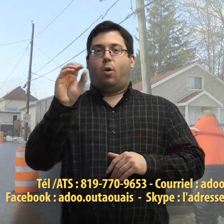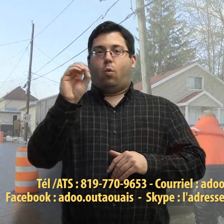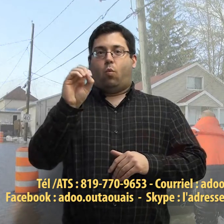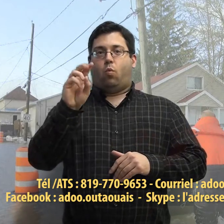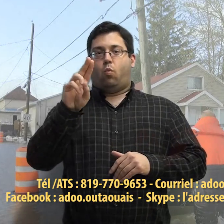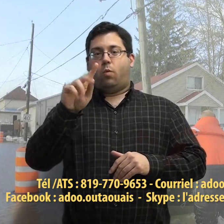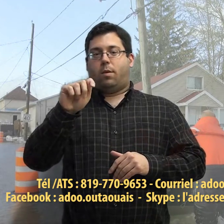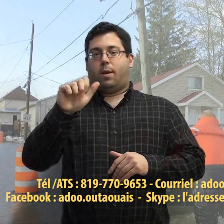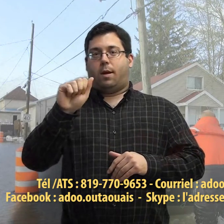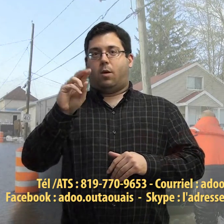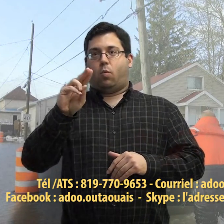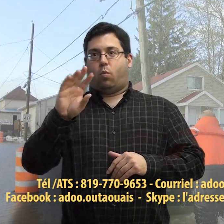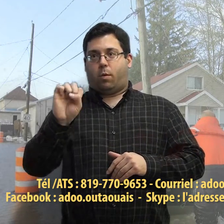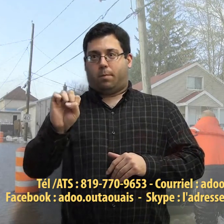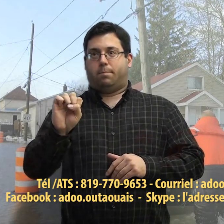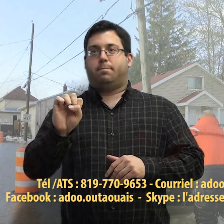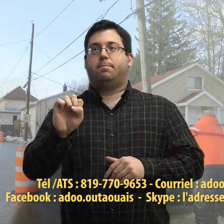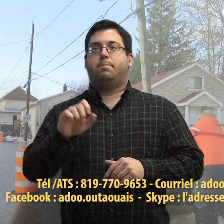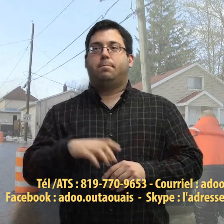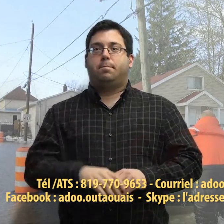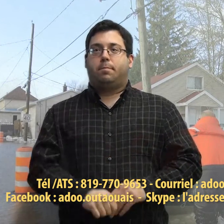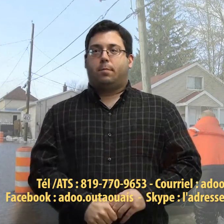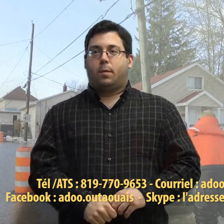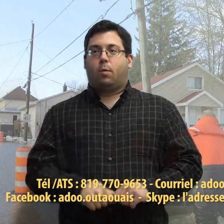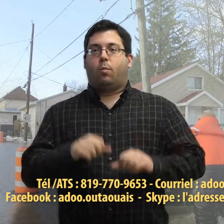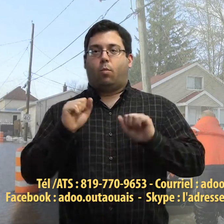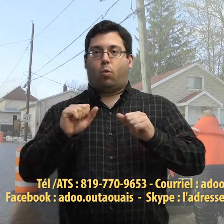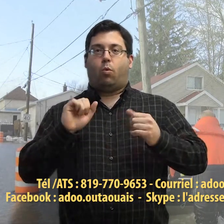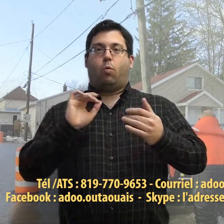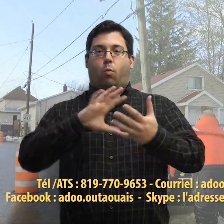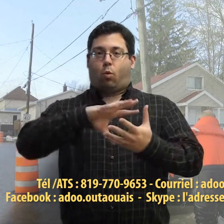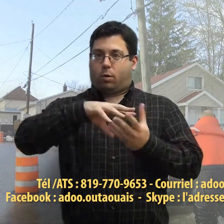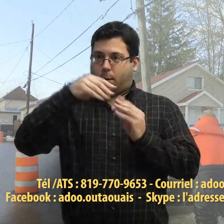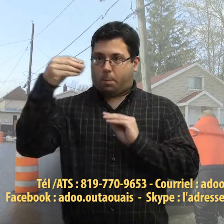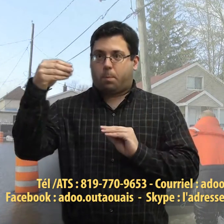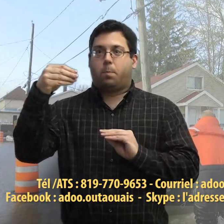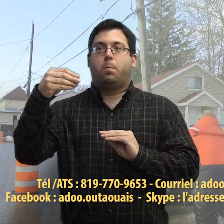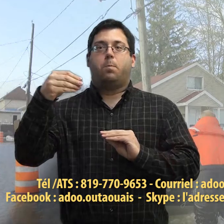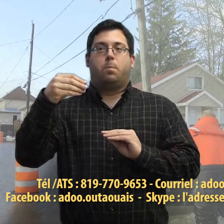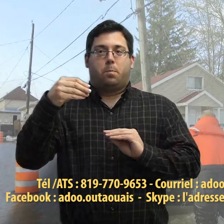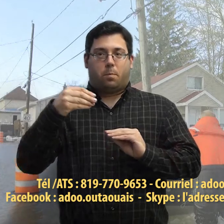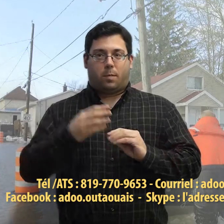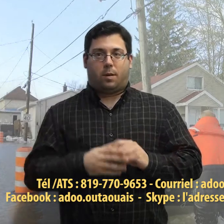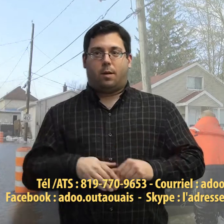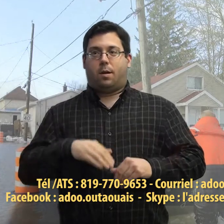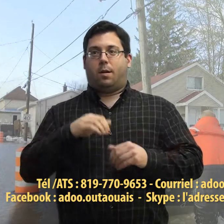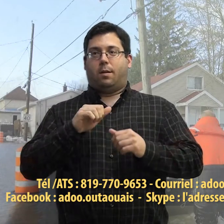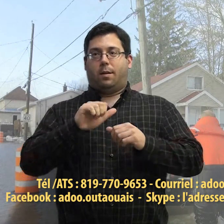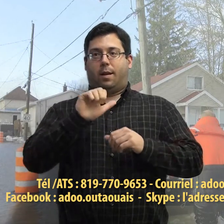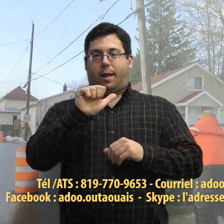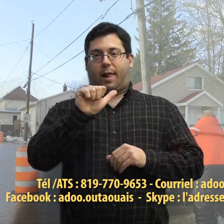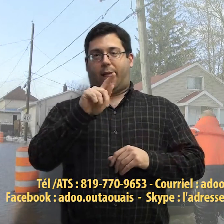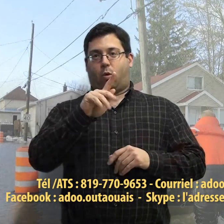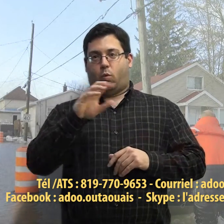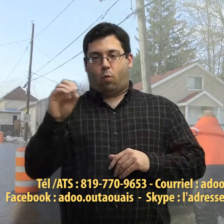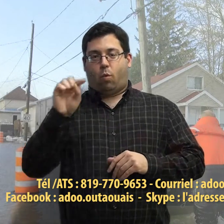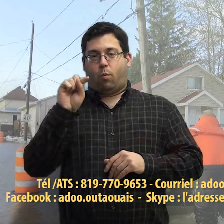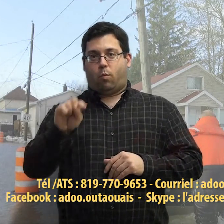ado.outaouais. Et aussi, vous pouvez les rejoindre par Skype, l'adresse à l'adresse suivante,